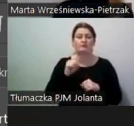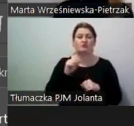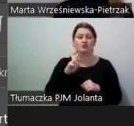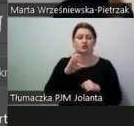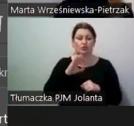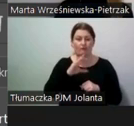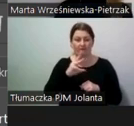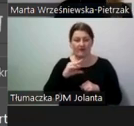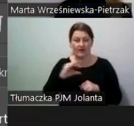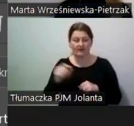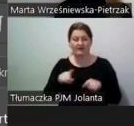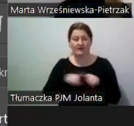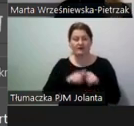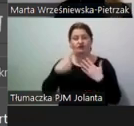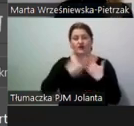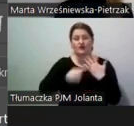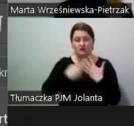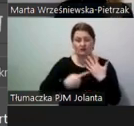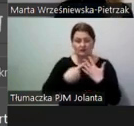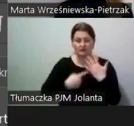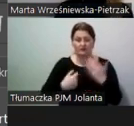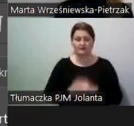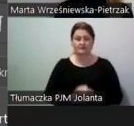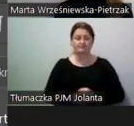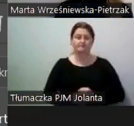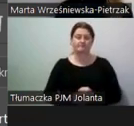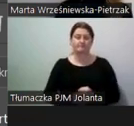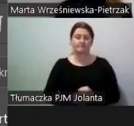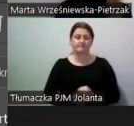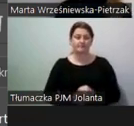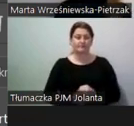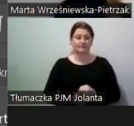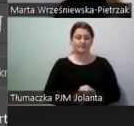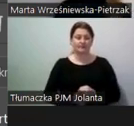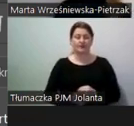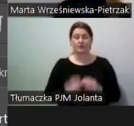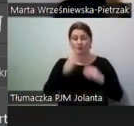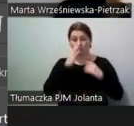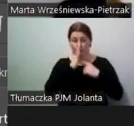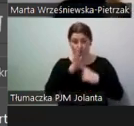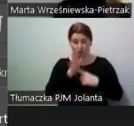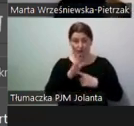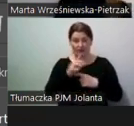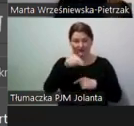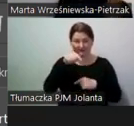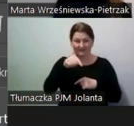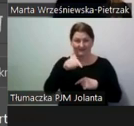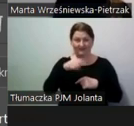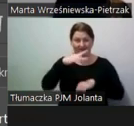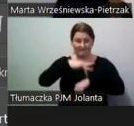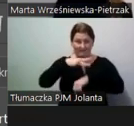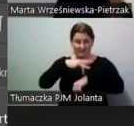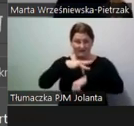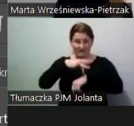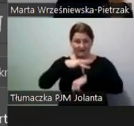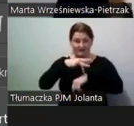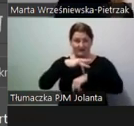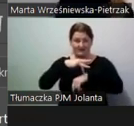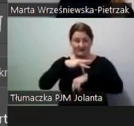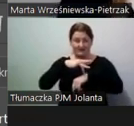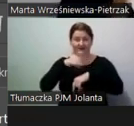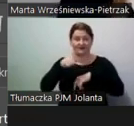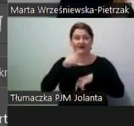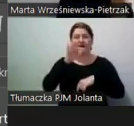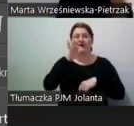a także liczebników. I pokazując w tym miejscu wynik i określając go jako